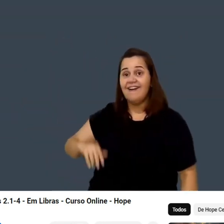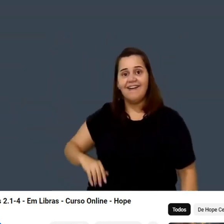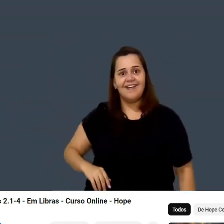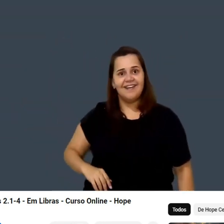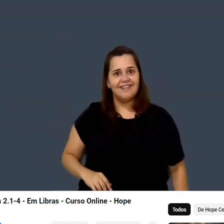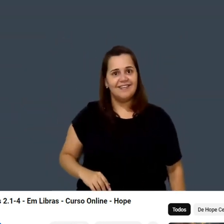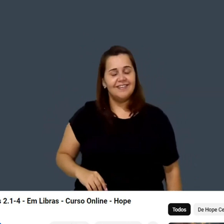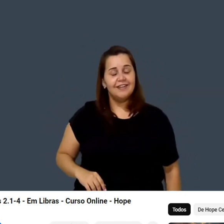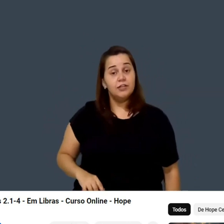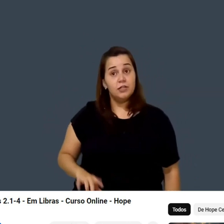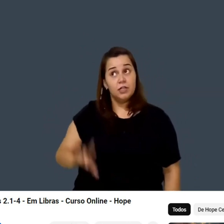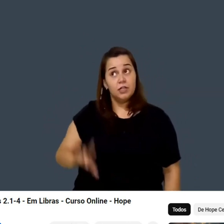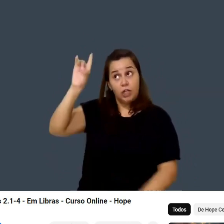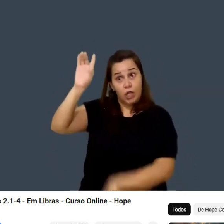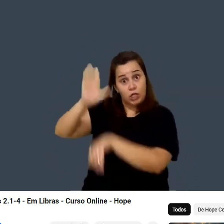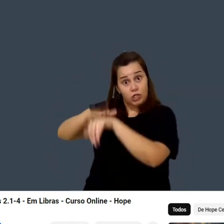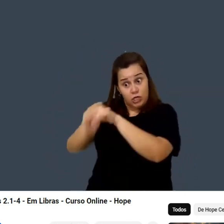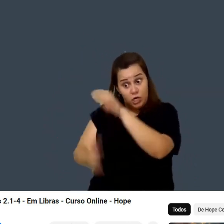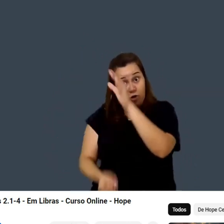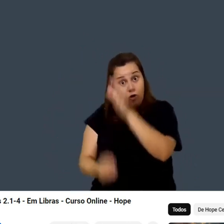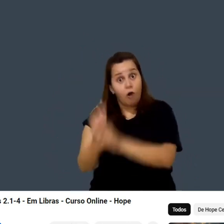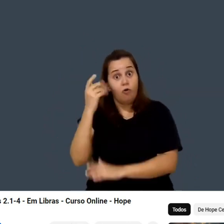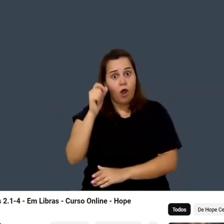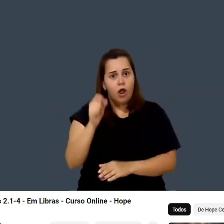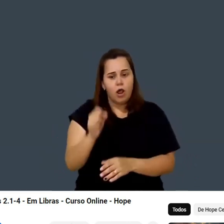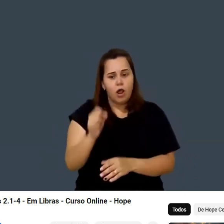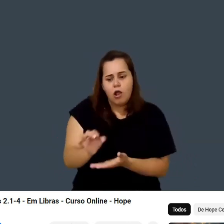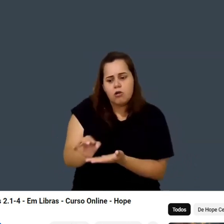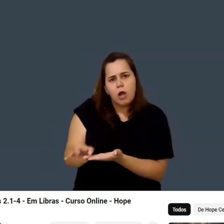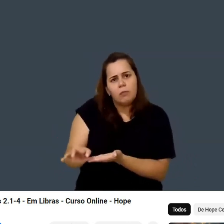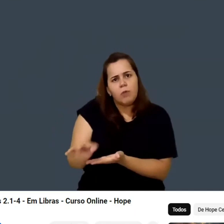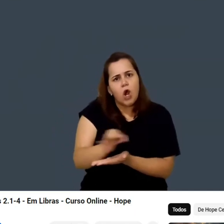Deus. Foi Ele quem fez. E Deus criou